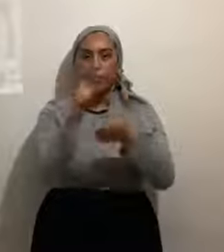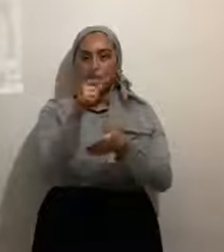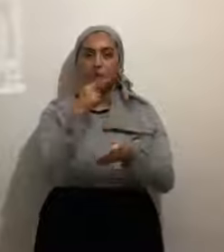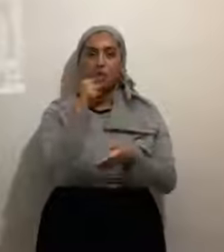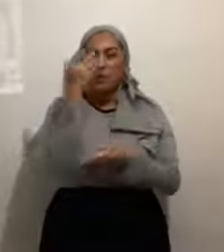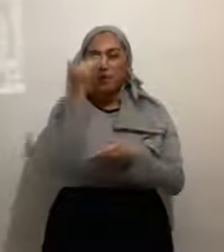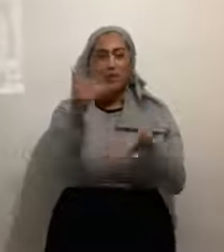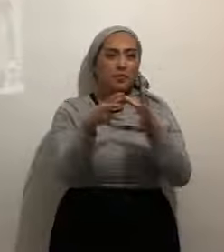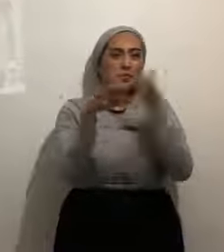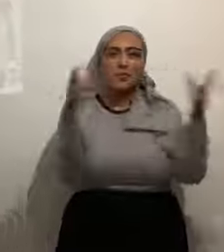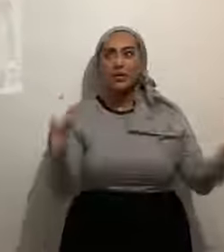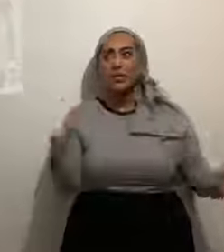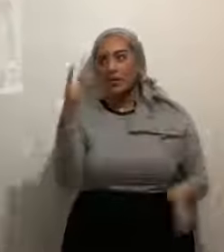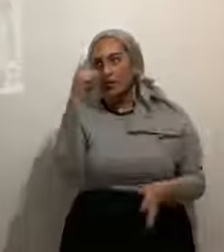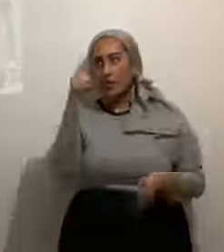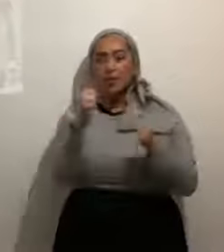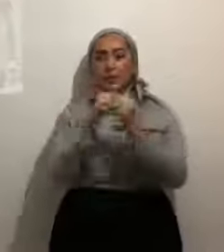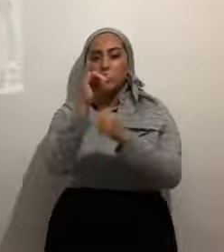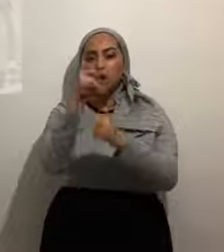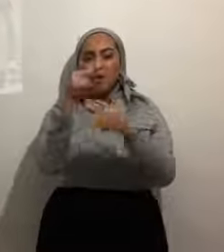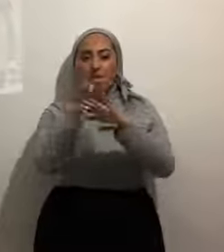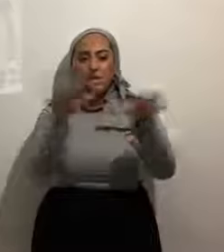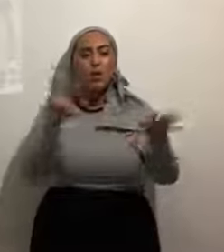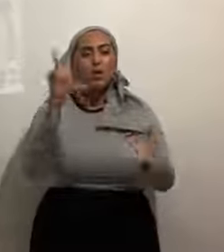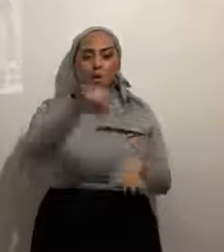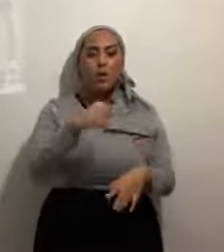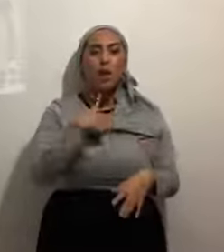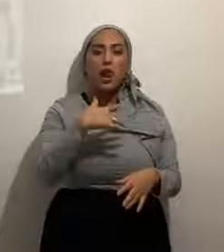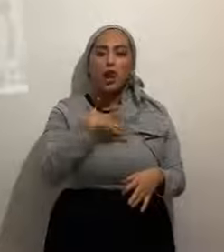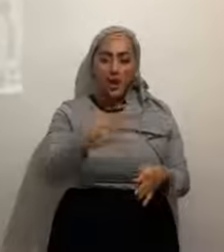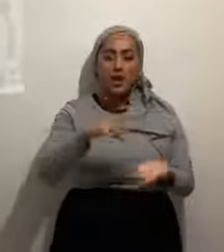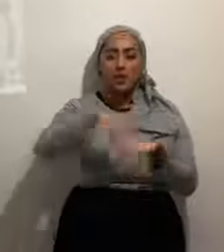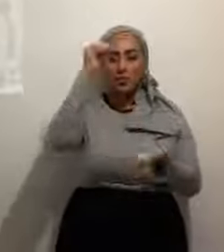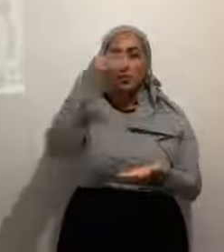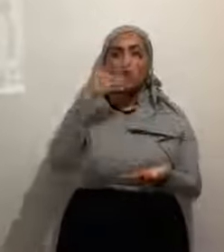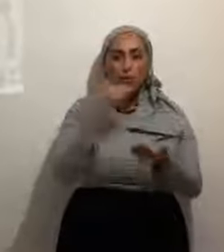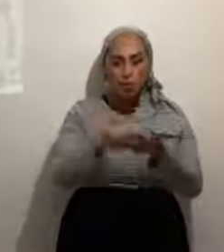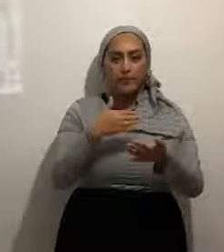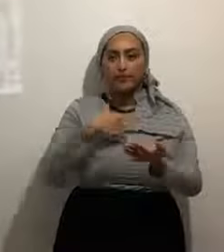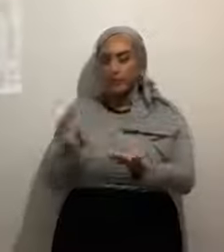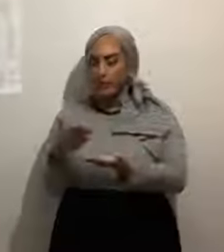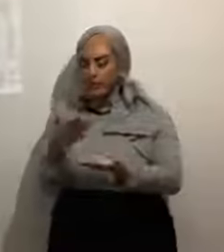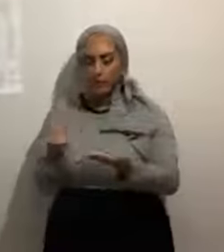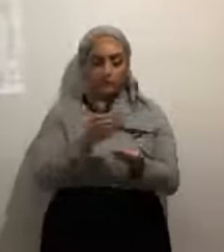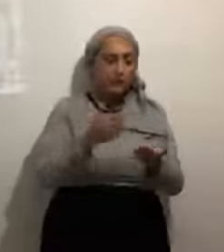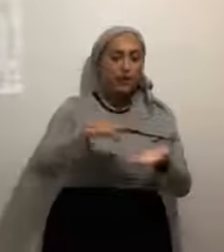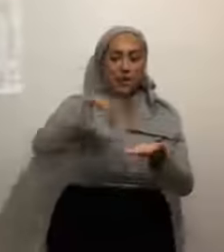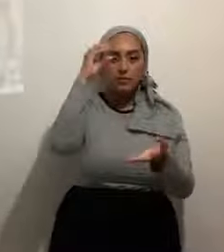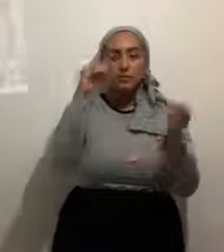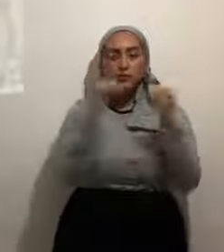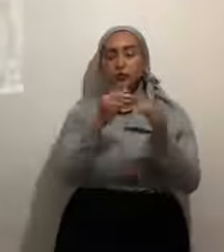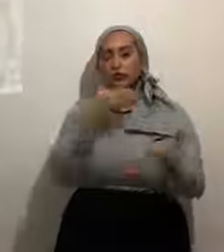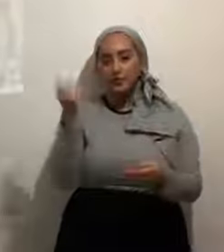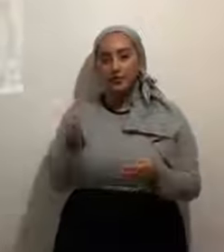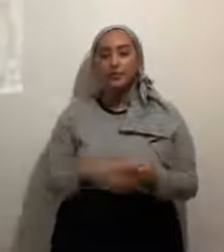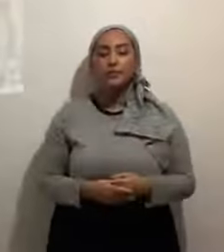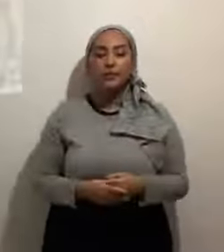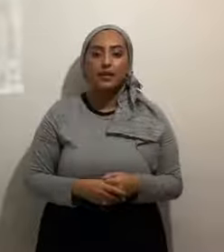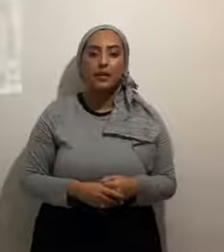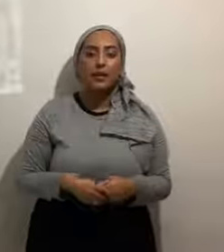tanto ya con lo de Juan? No, a mí me gusta estudiar bien, ¿sí? A ti también, ¿verdad? Sobre el mar,